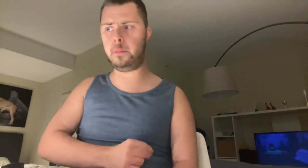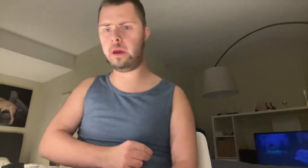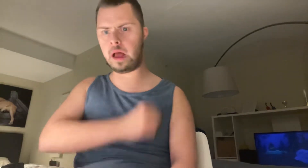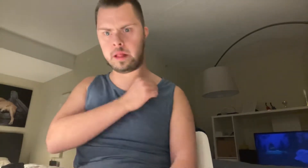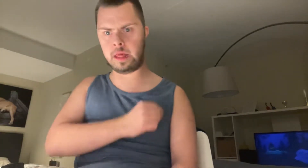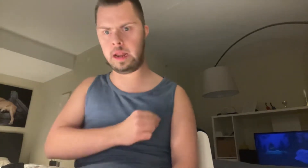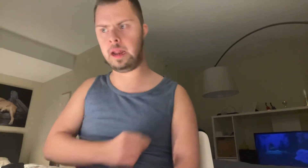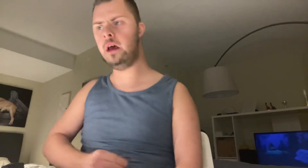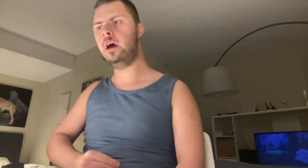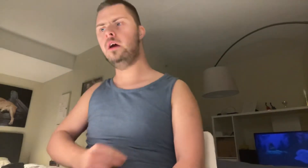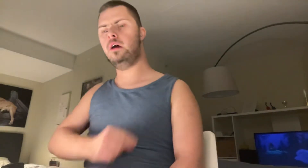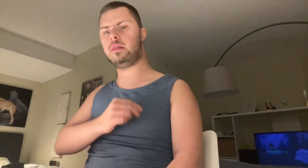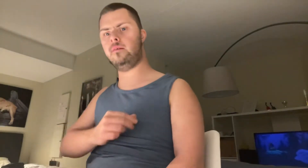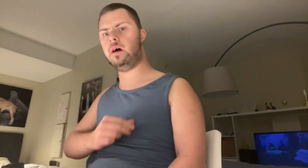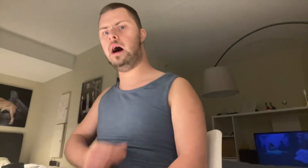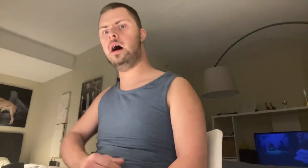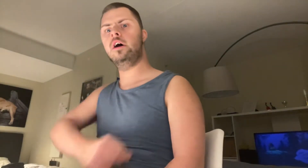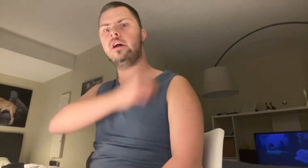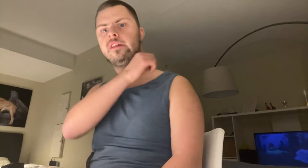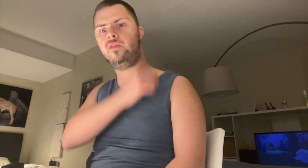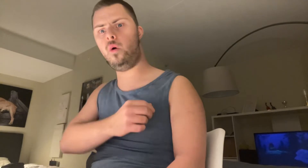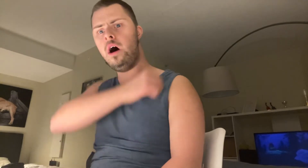premiera till. Det ska vara